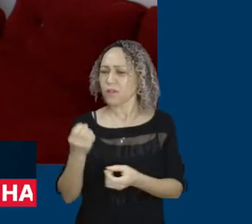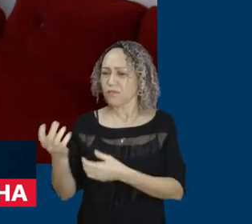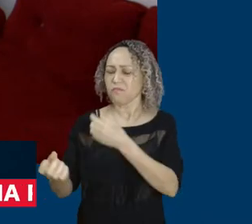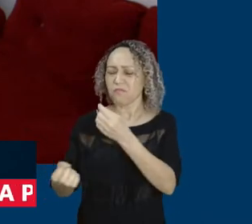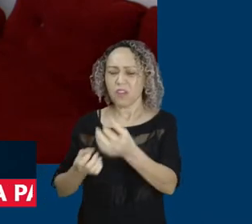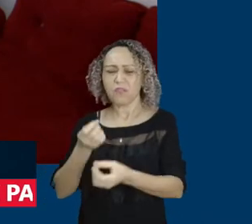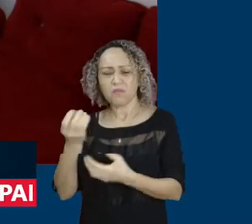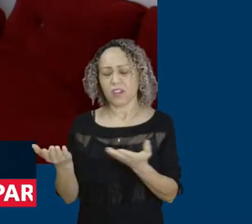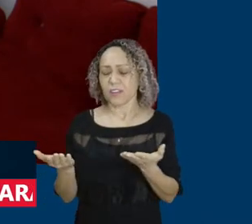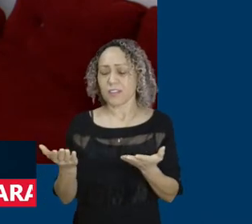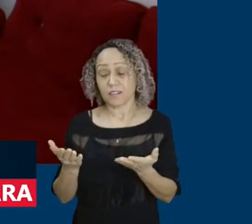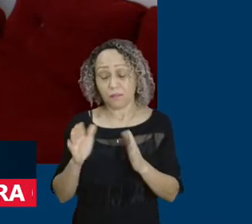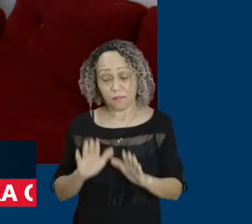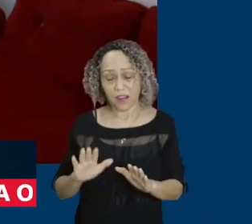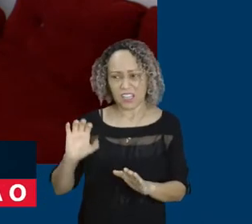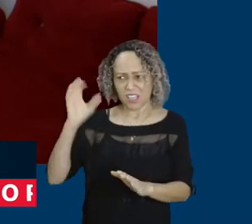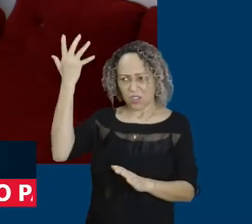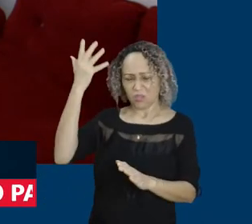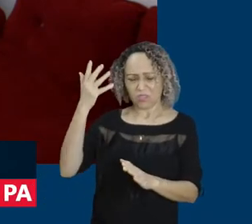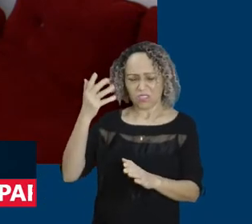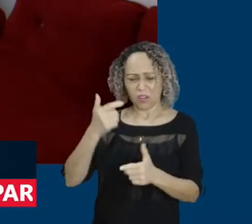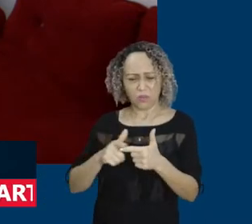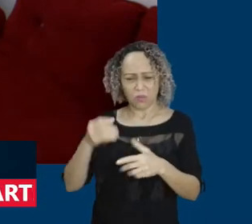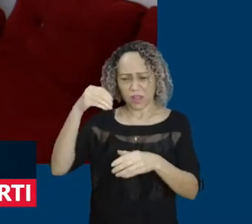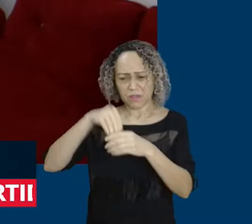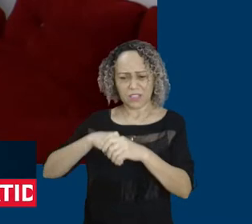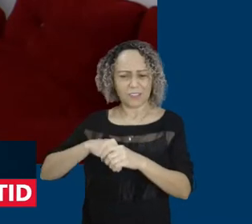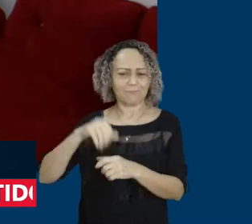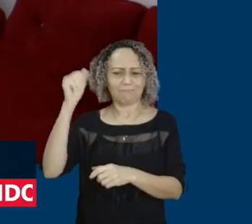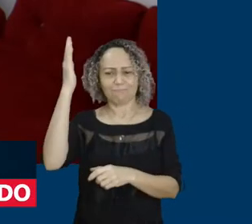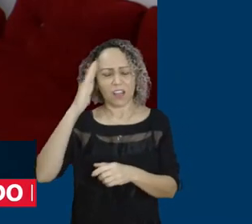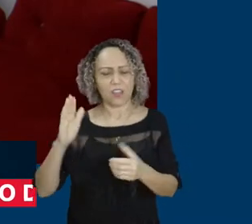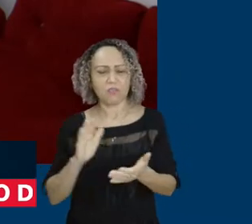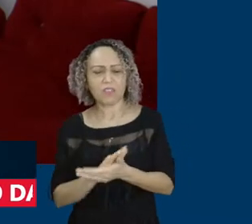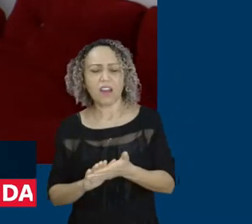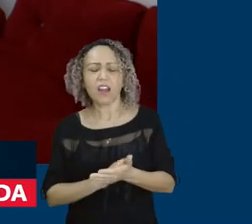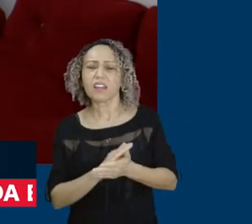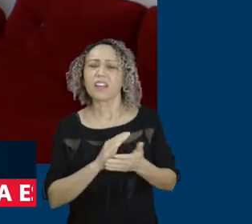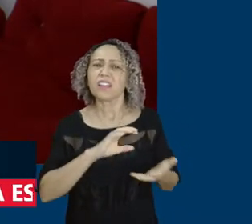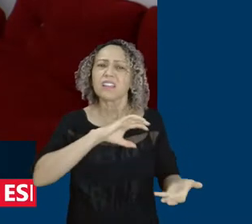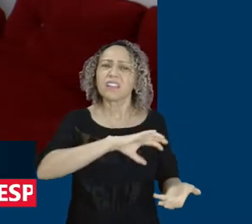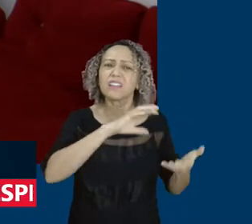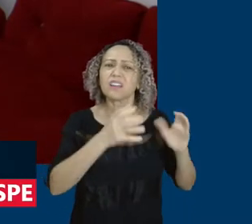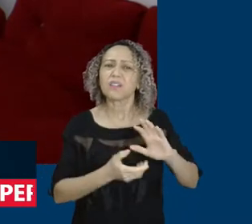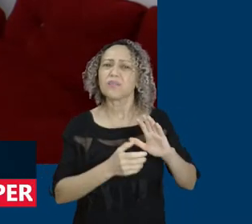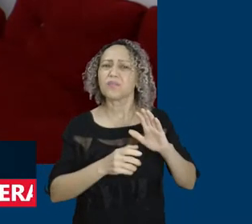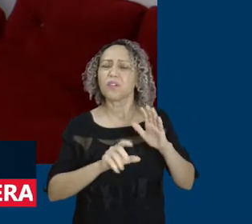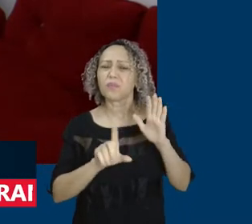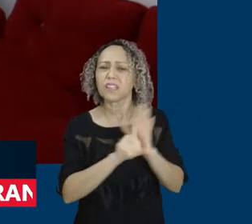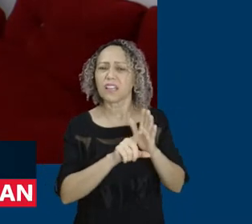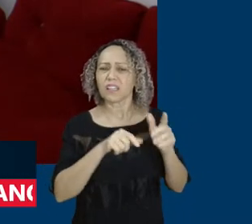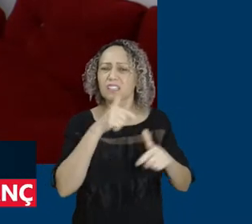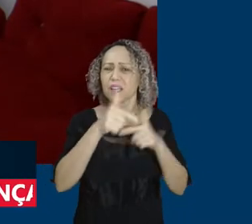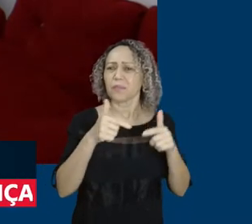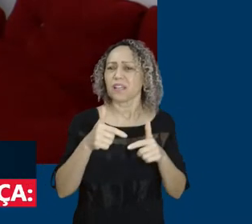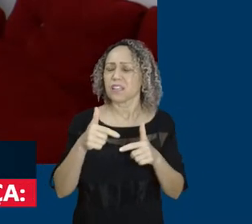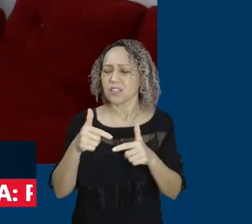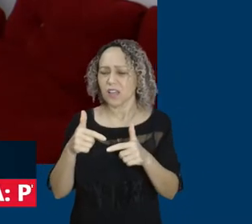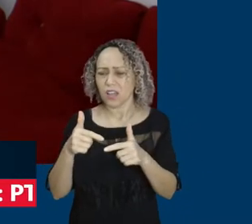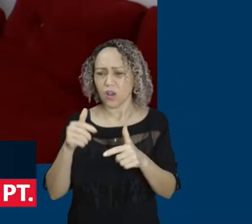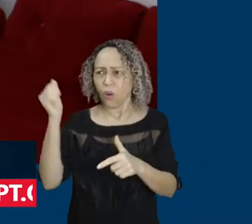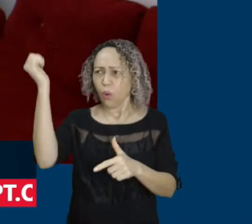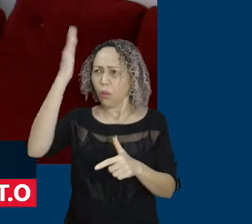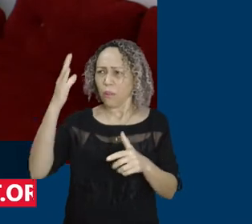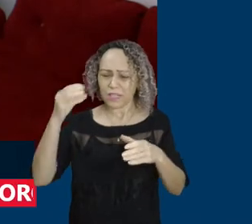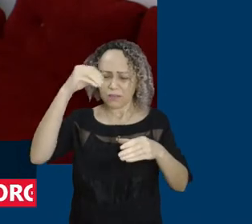problemas domésticos, né? Desde a aprovação da reforma trabalhista, o Brasil figura entre os 10 piores países para se trabalhar no mundo, em